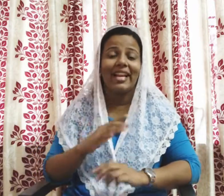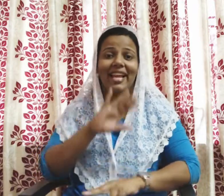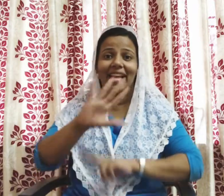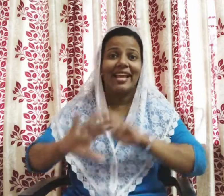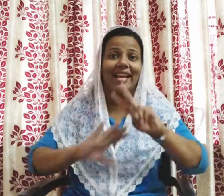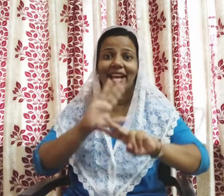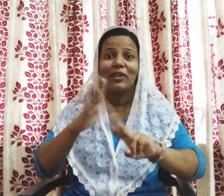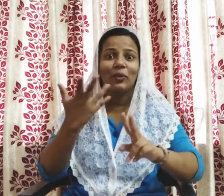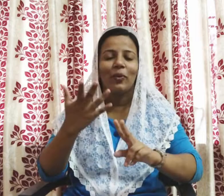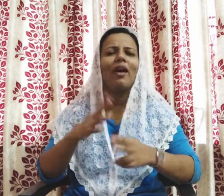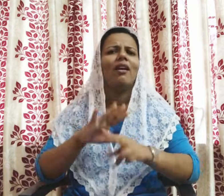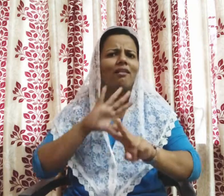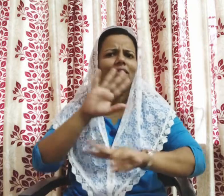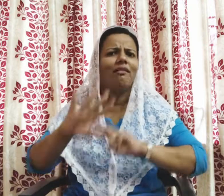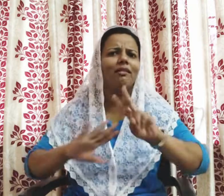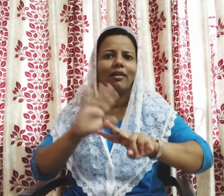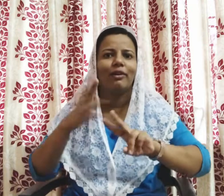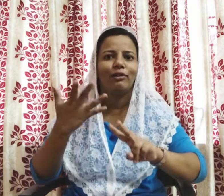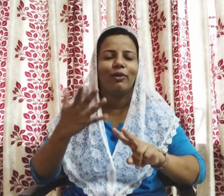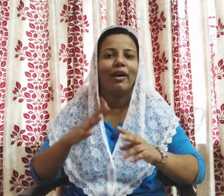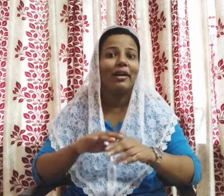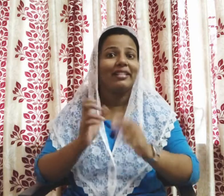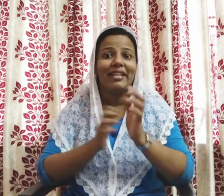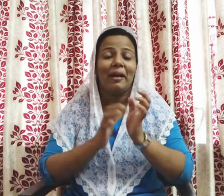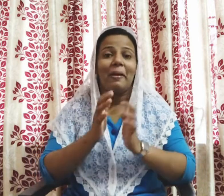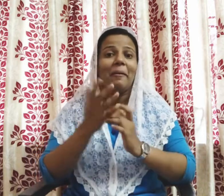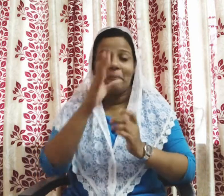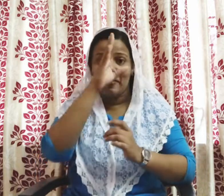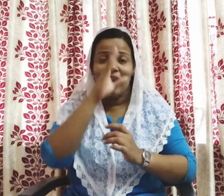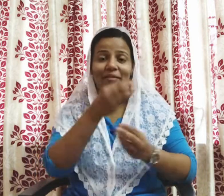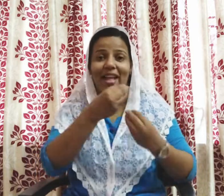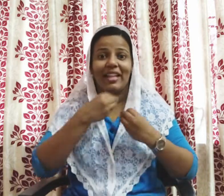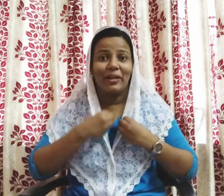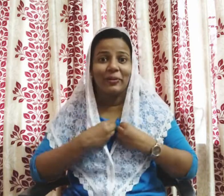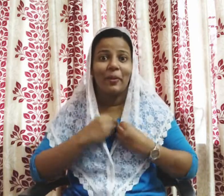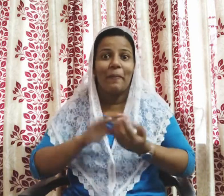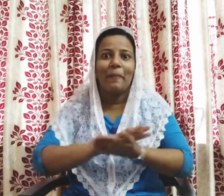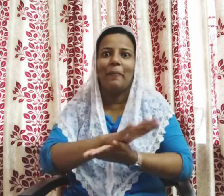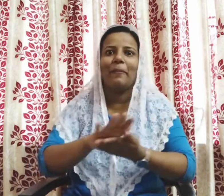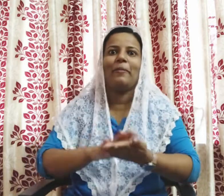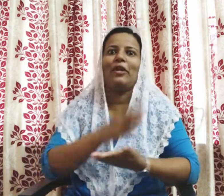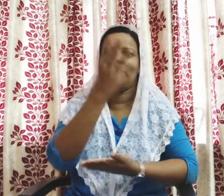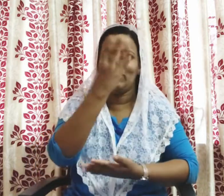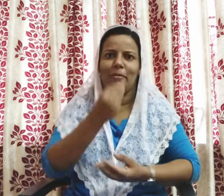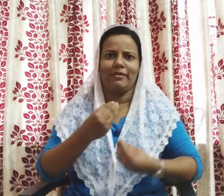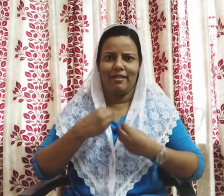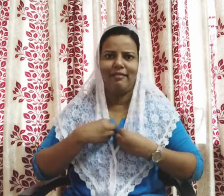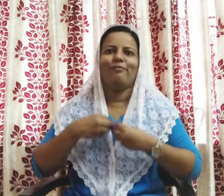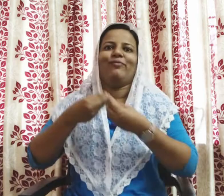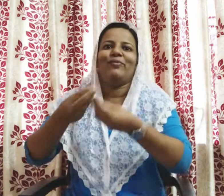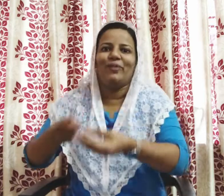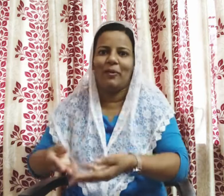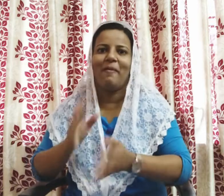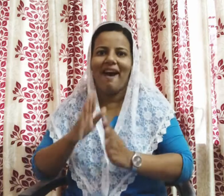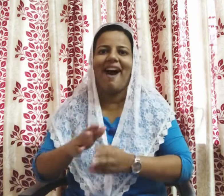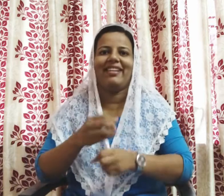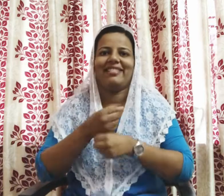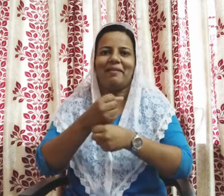നിങ്ങൾ കാത്തിരിക്കണം. എന്താ വാഗ്ദത്തം? ഞാൻ പിതാവിനോട് പറഞ്ഞിട്ട് എൻ്റെ കാര്യസ്ഥനെ നിങ്ങൾക്ക് അയച്ചു തരും. പ്രിയപ്പെട്ടവരെ, ഇന്ന് യേശു ക്രിസ്തുവിൽ